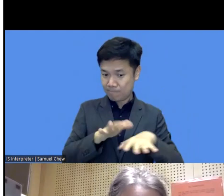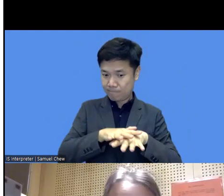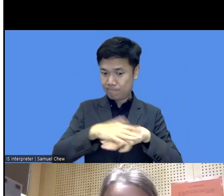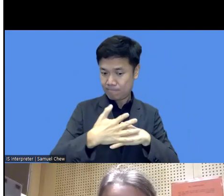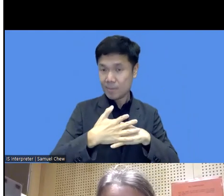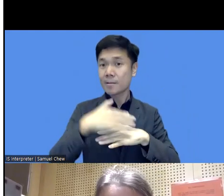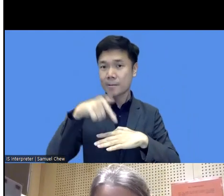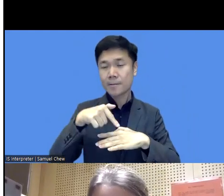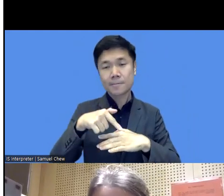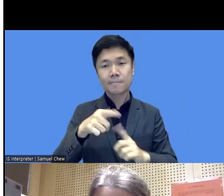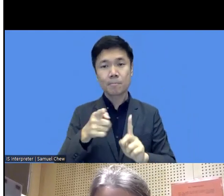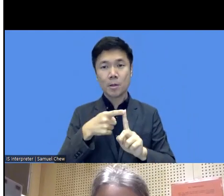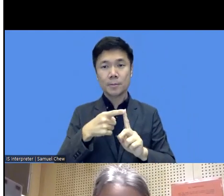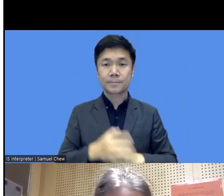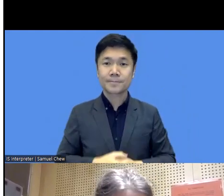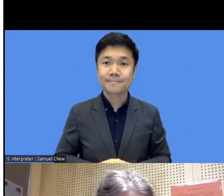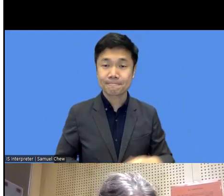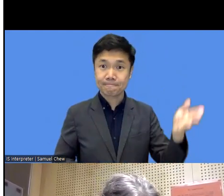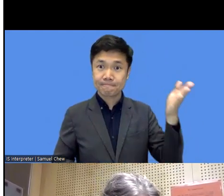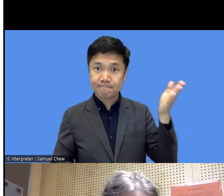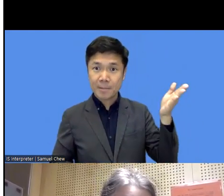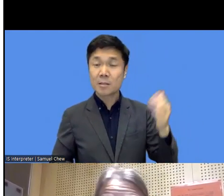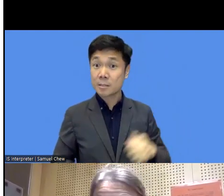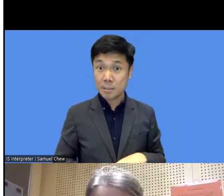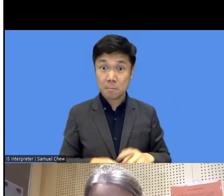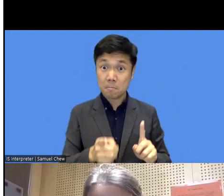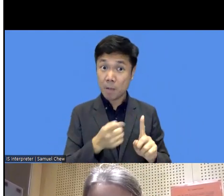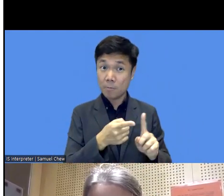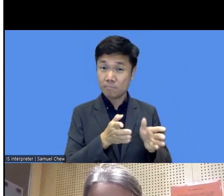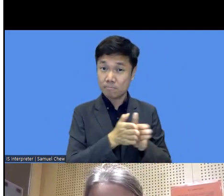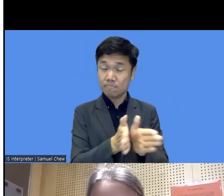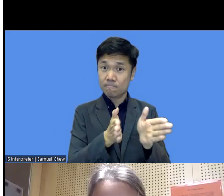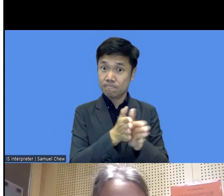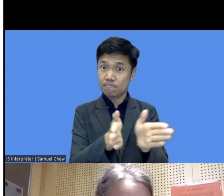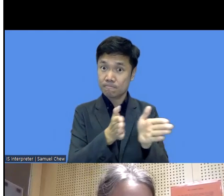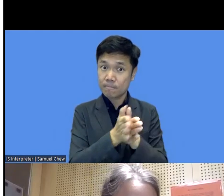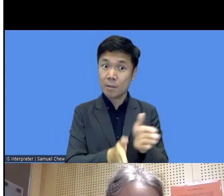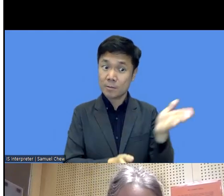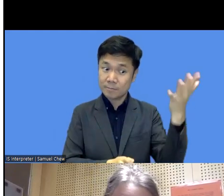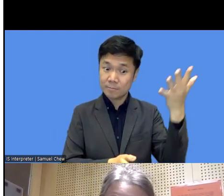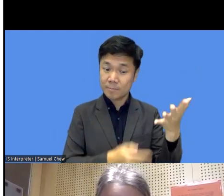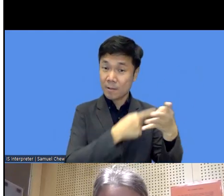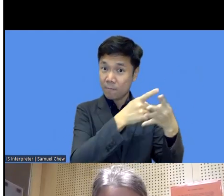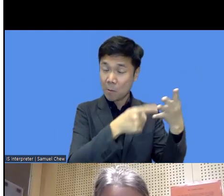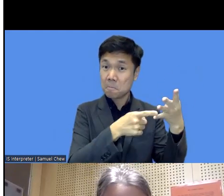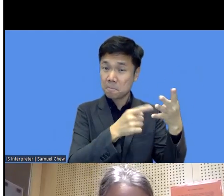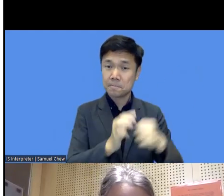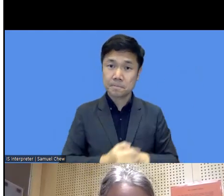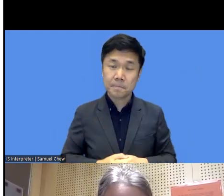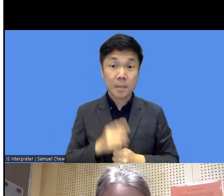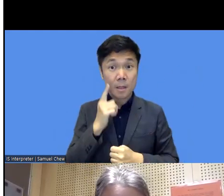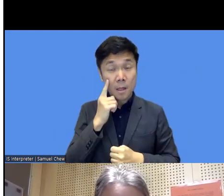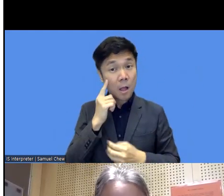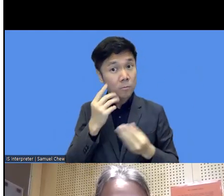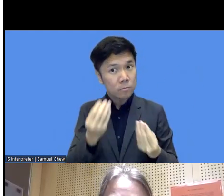Son los 4 recomendaciones transversales que me encantaría mencionar y que quería que